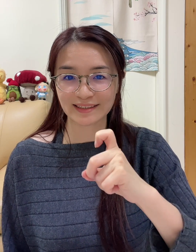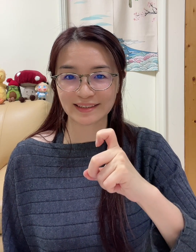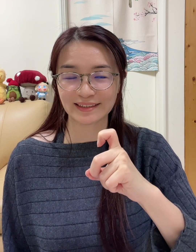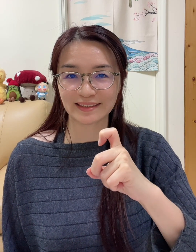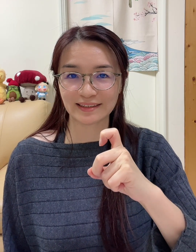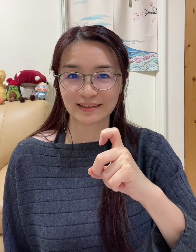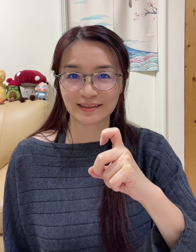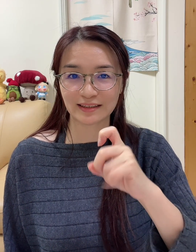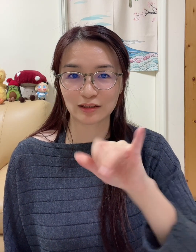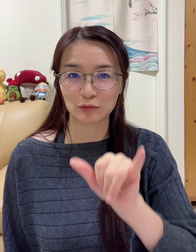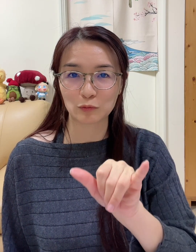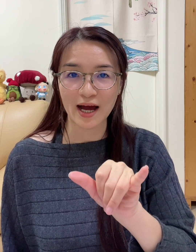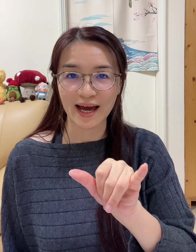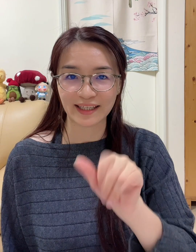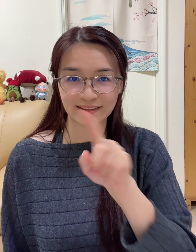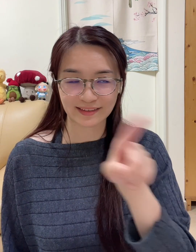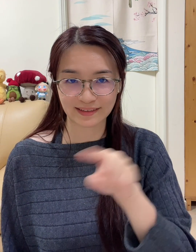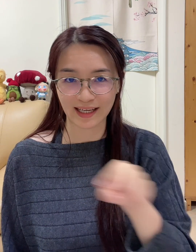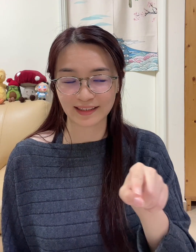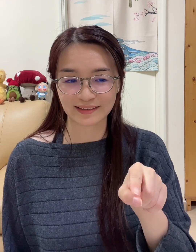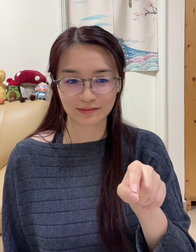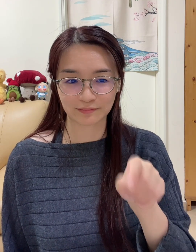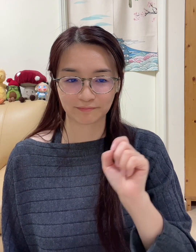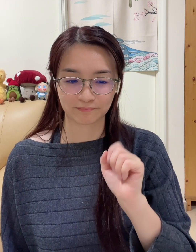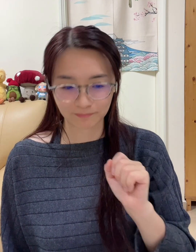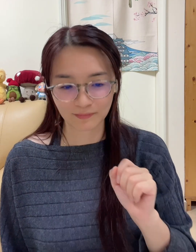X Y Z。